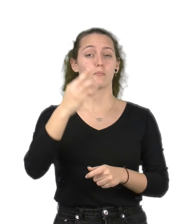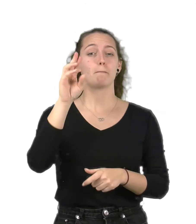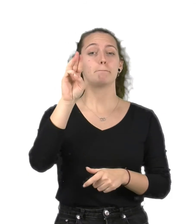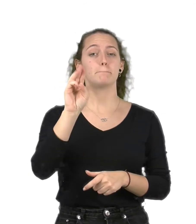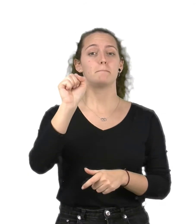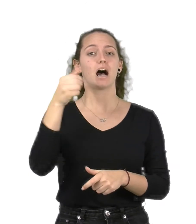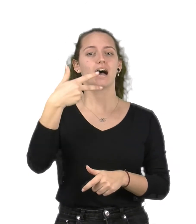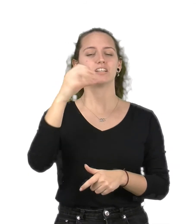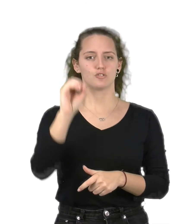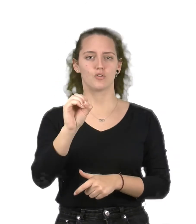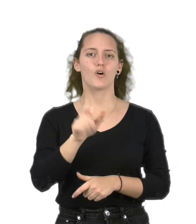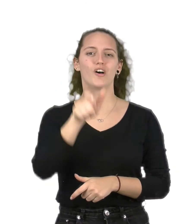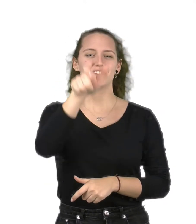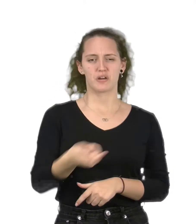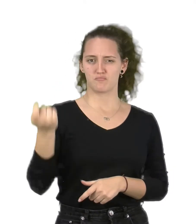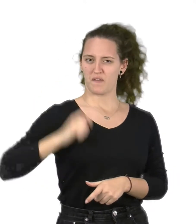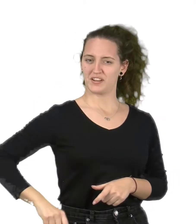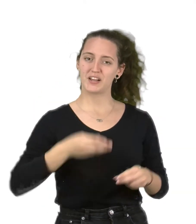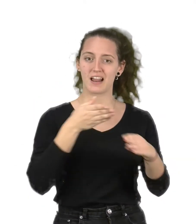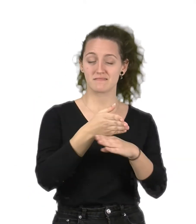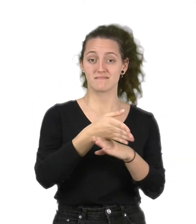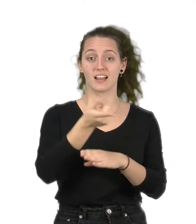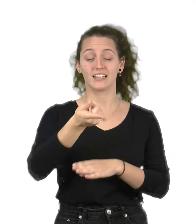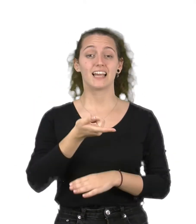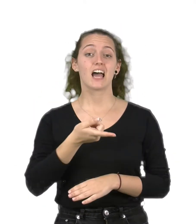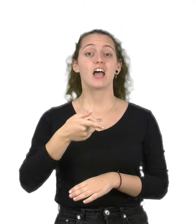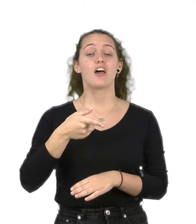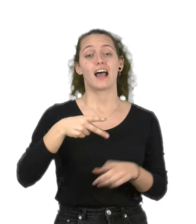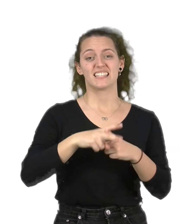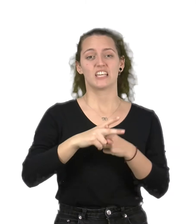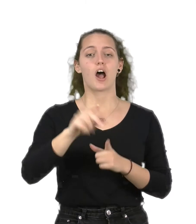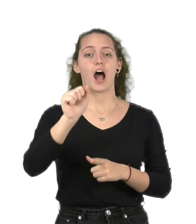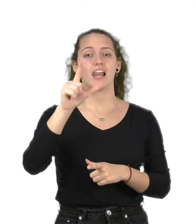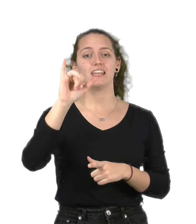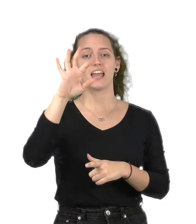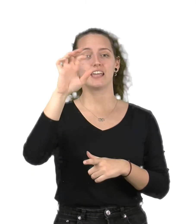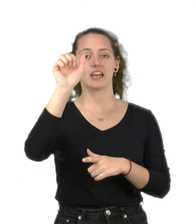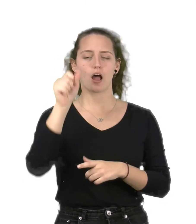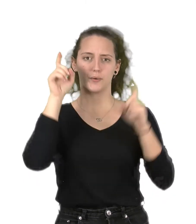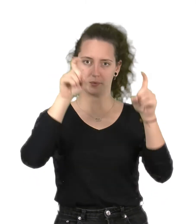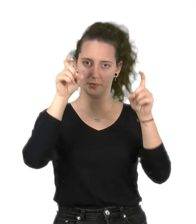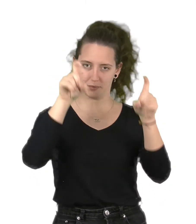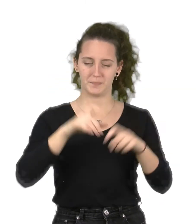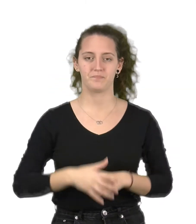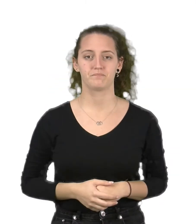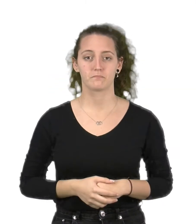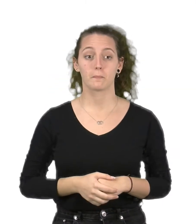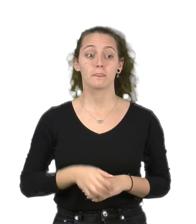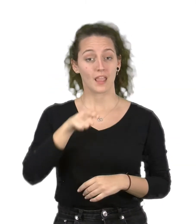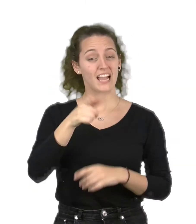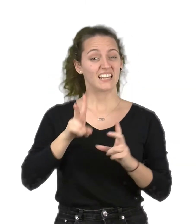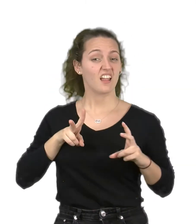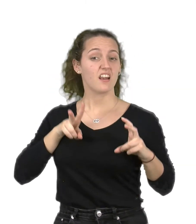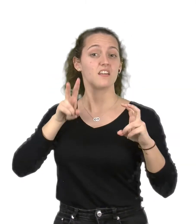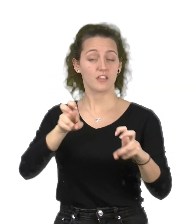Pacho, maestro carpintero formado en los astilleros de Allieira. Si bien, en